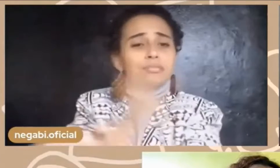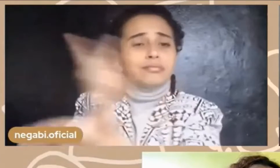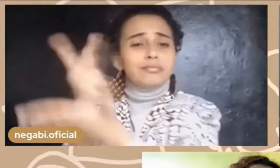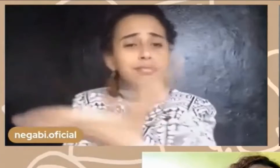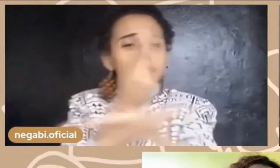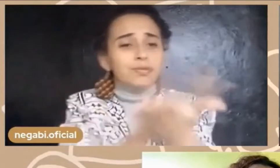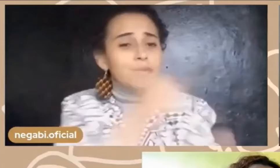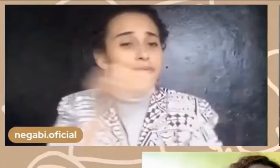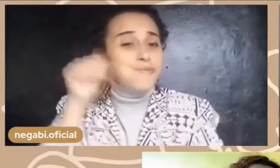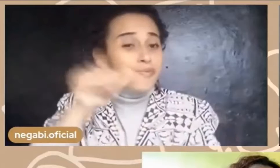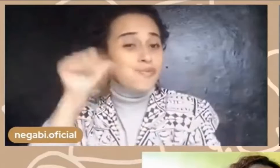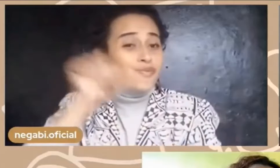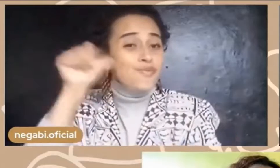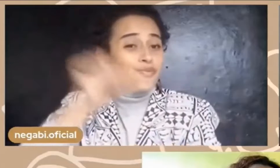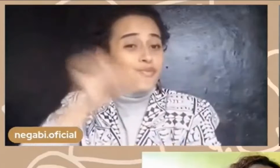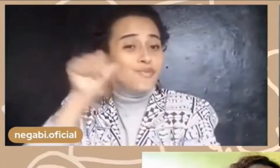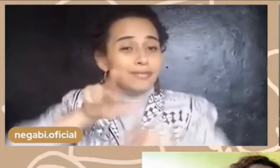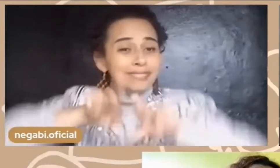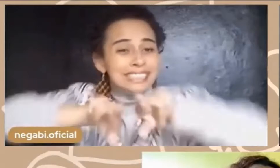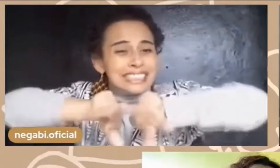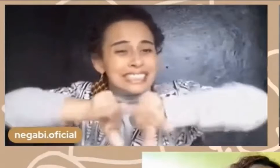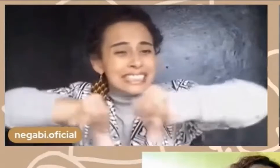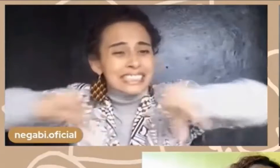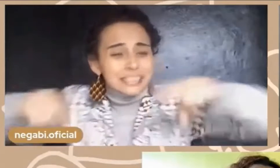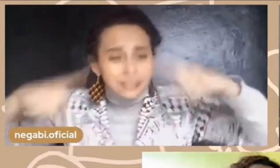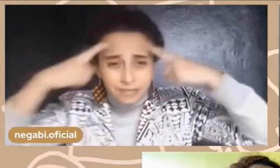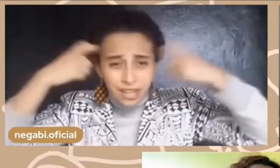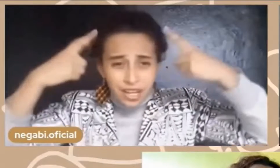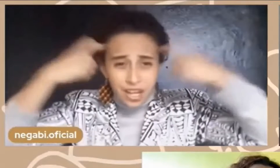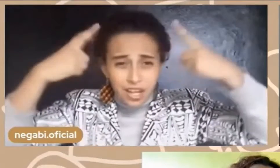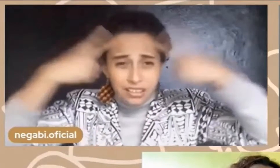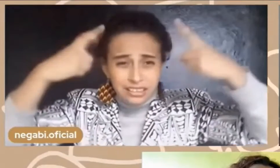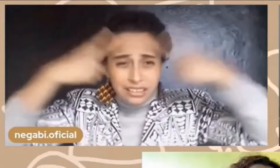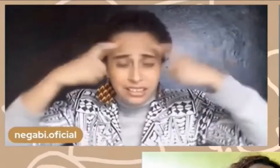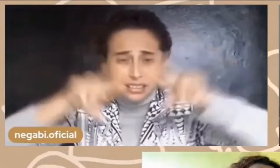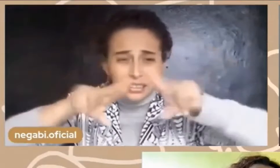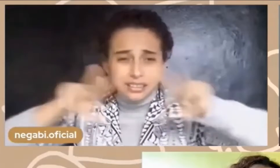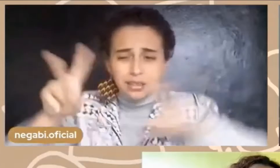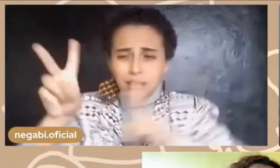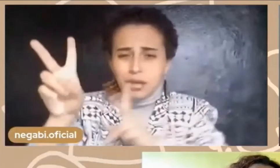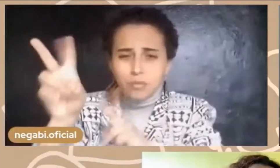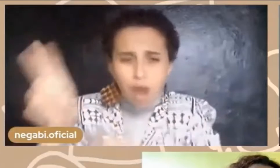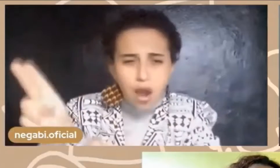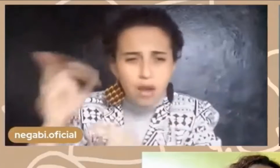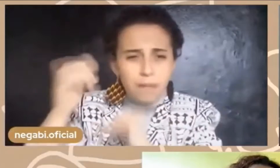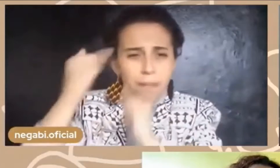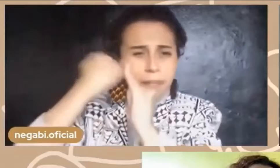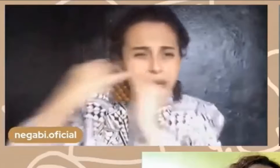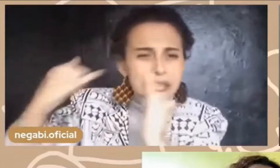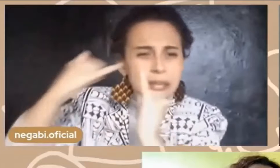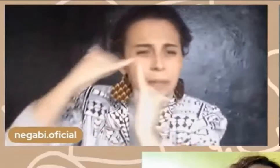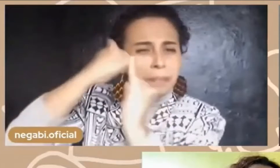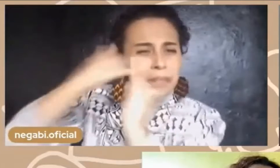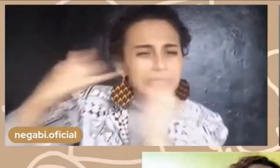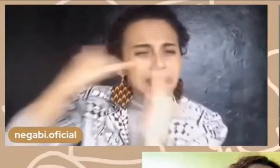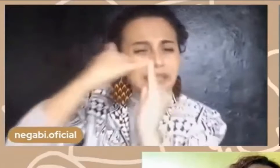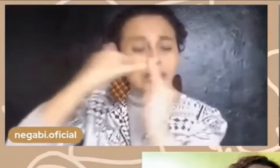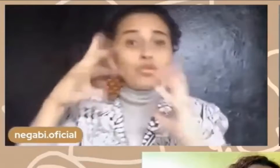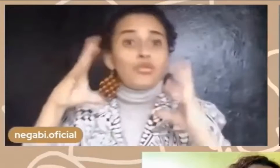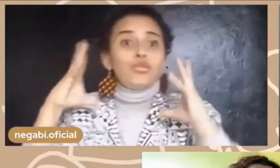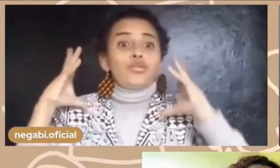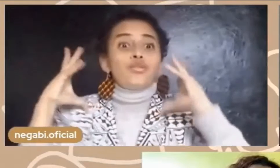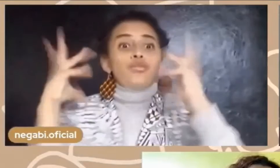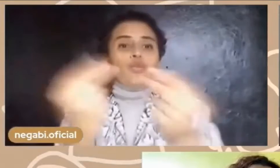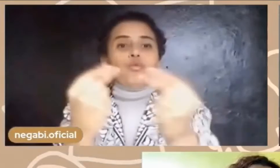causou bastante angústia, e que eu fui percebendo que em diversos espaços, diversas mulheres também